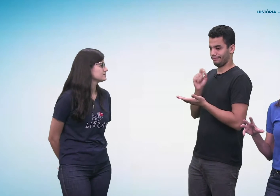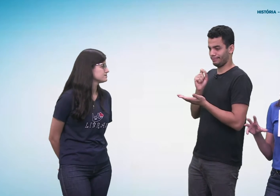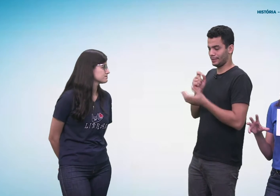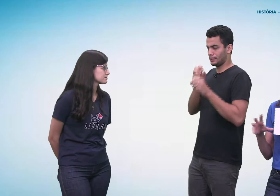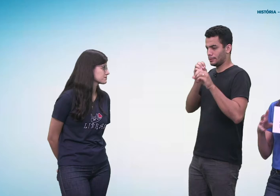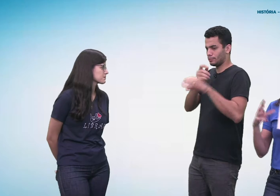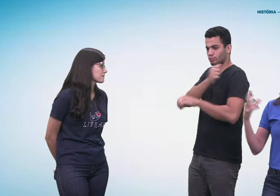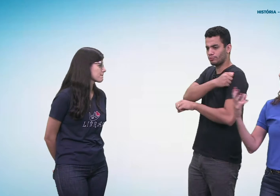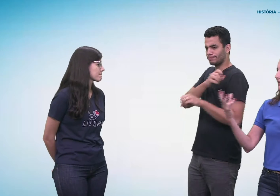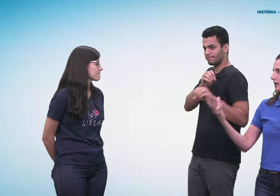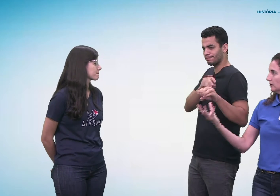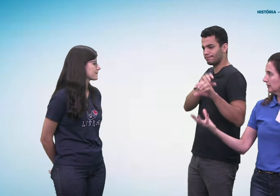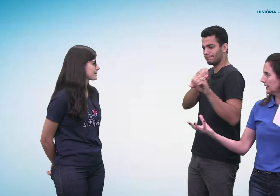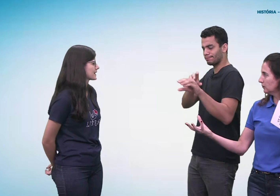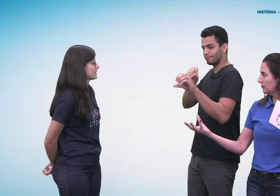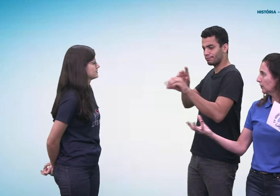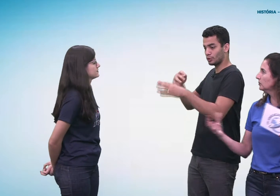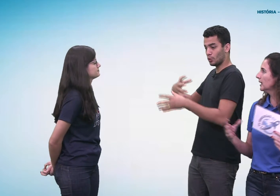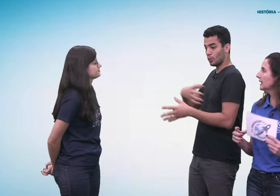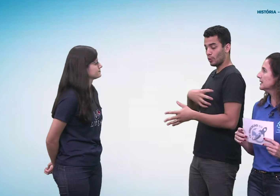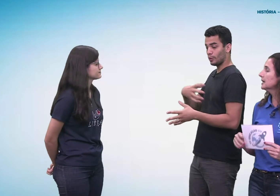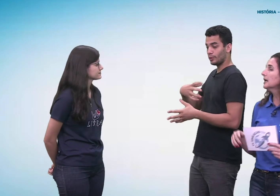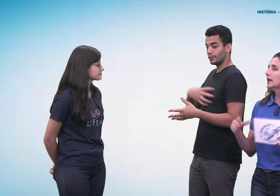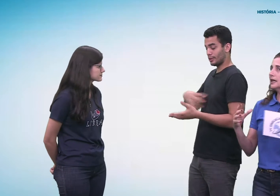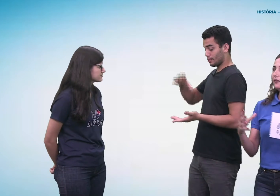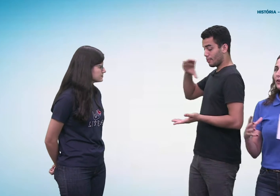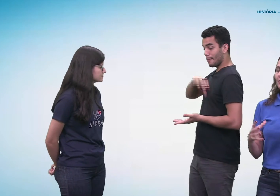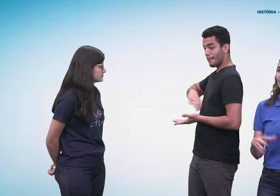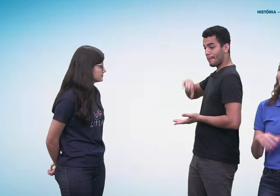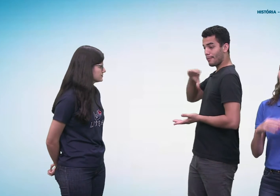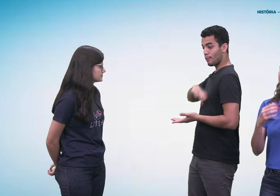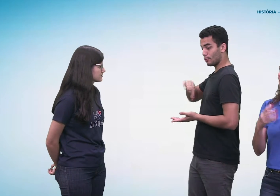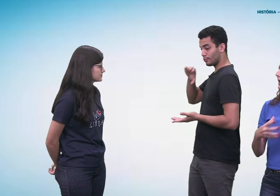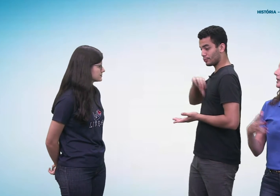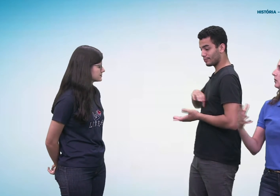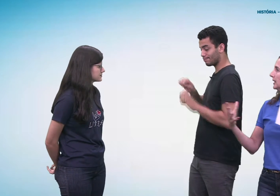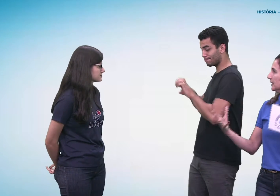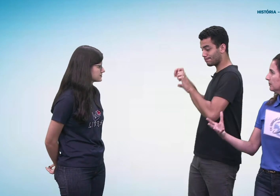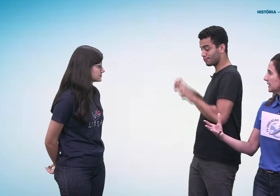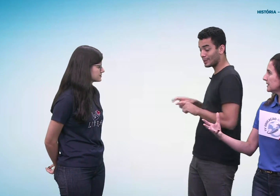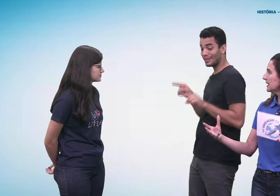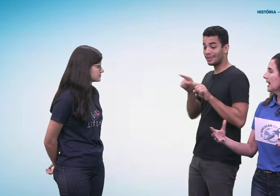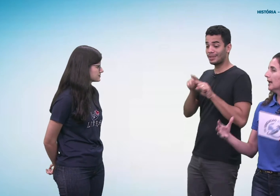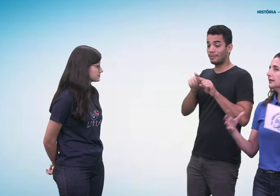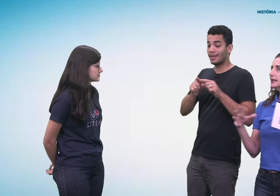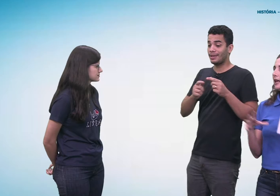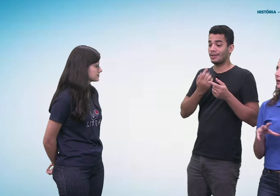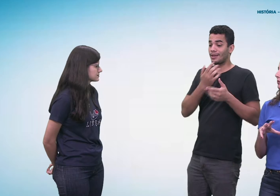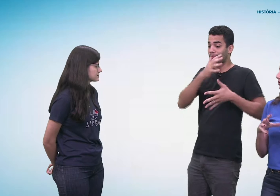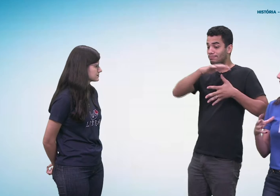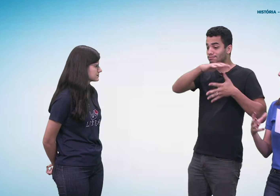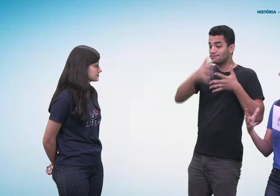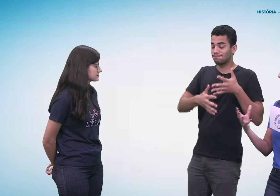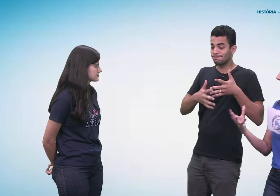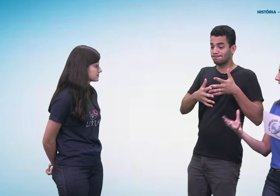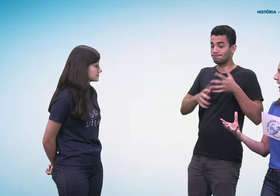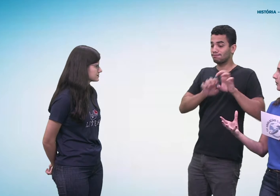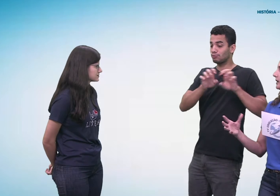da formação da língua portuguesa e a formação da língua Libras. Ela tem um diferencial, né?